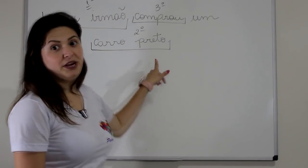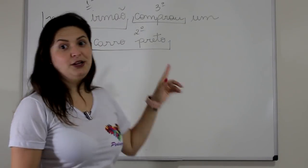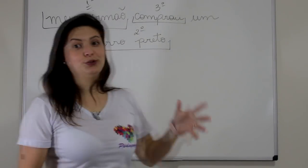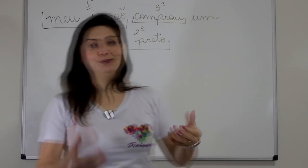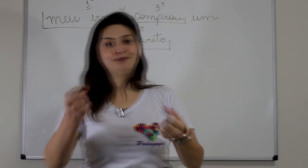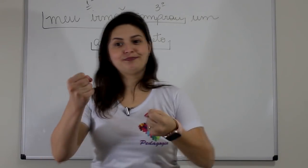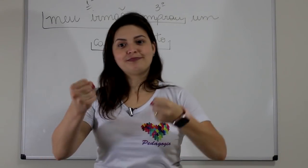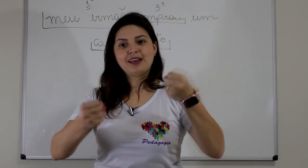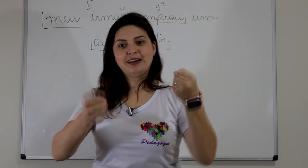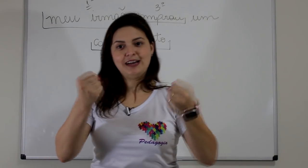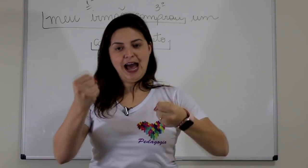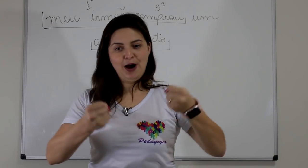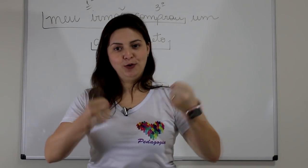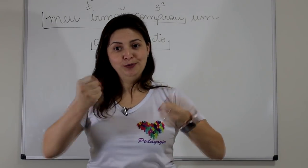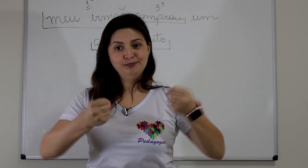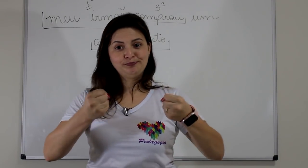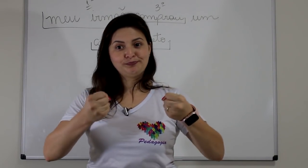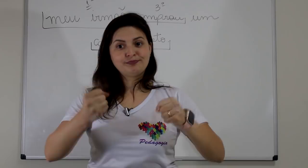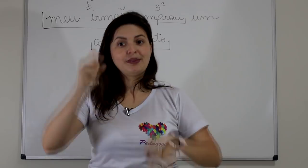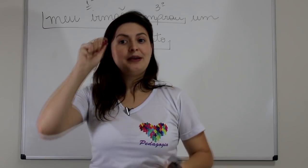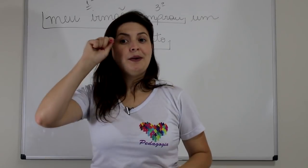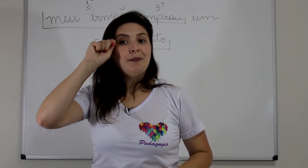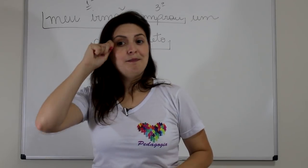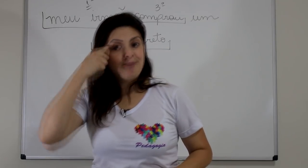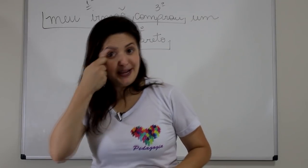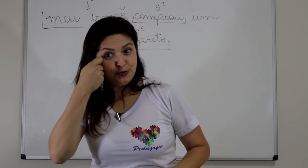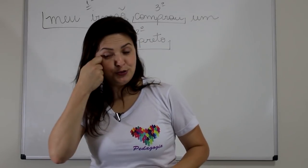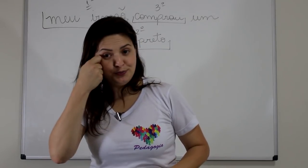preto, carro